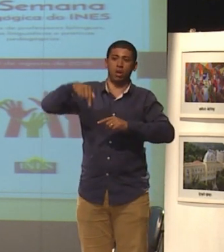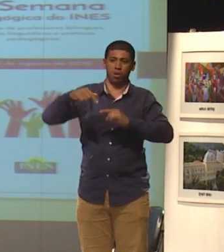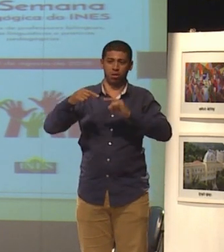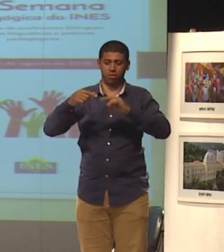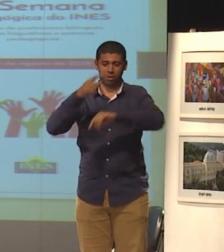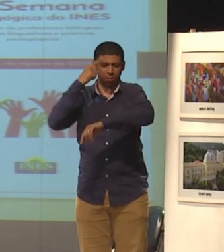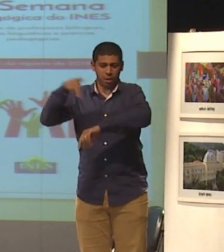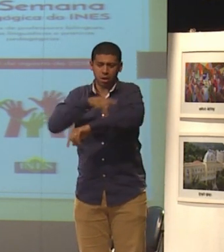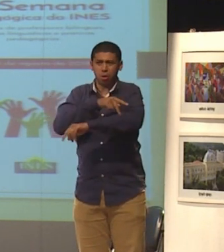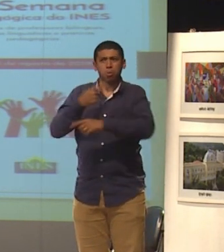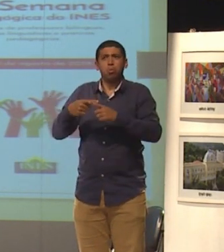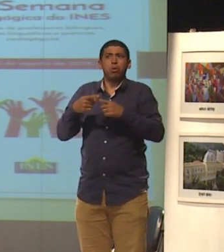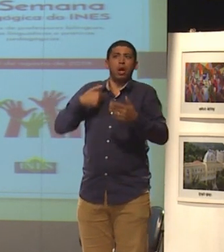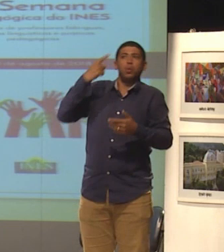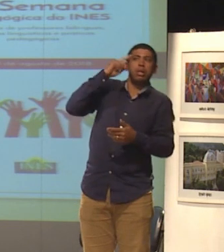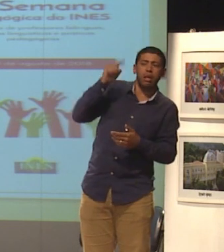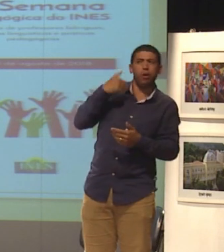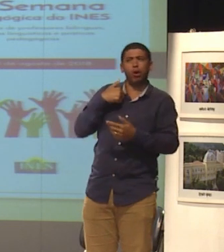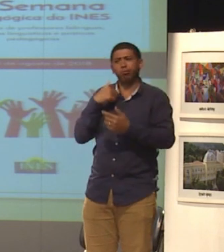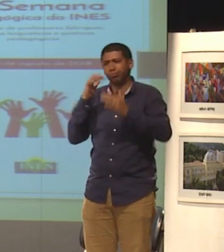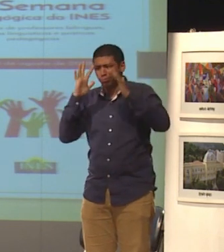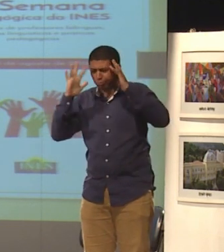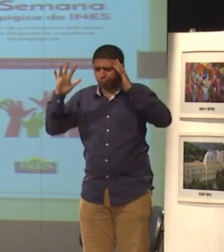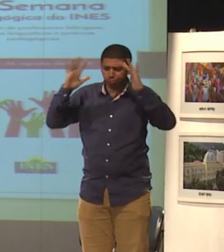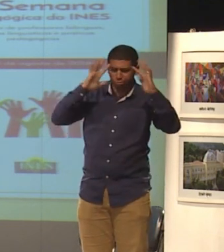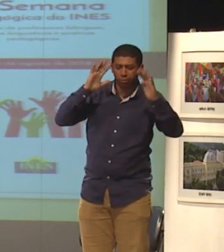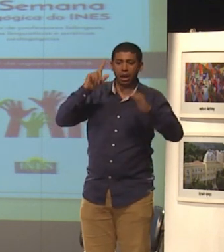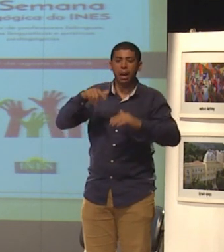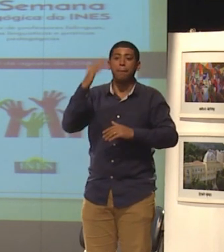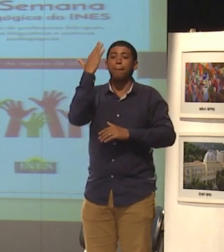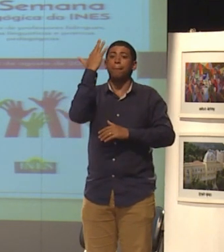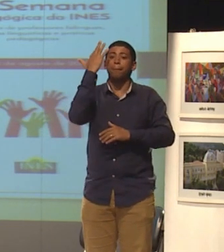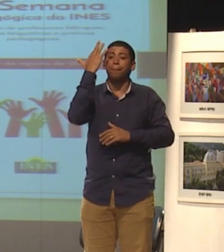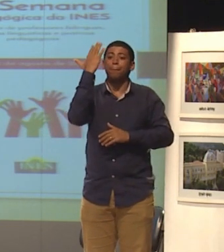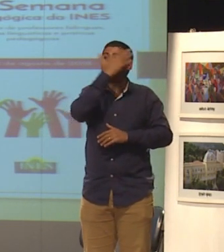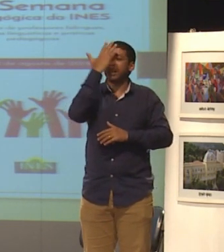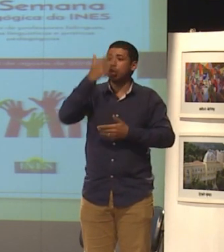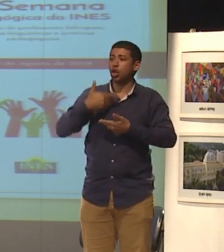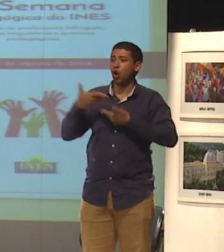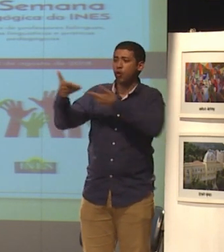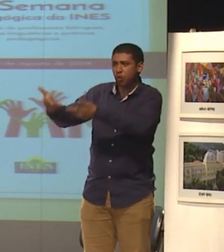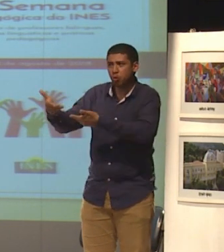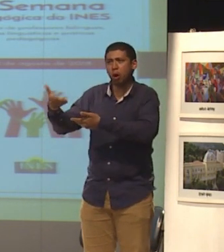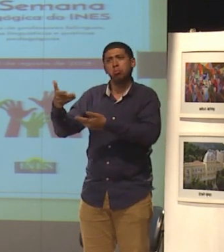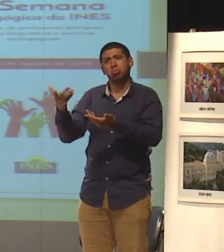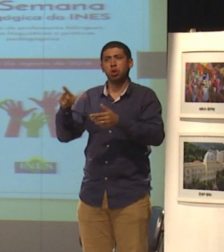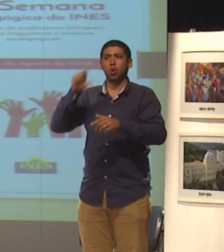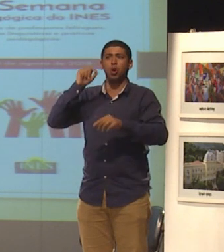eu não sei por que me escolheram, né, e eu fiquei pensando, né, a professora